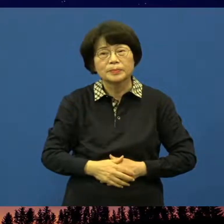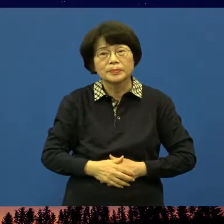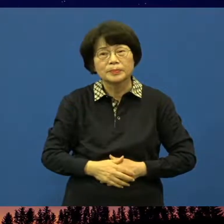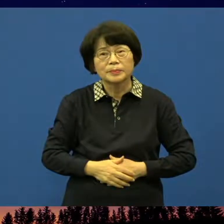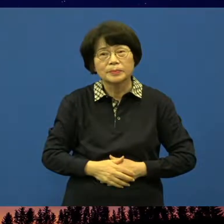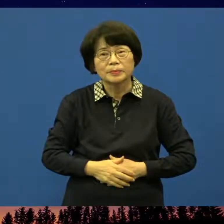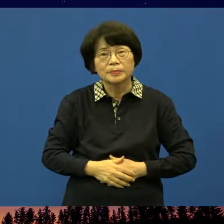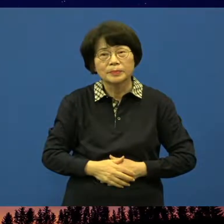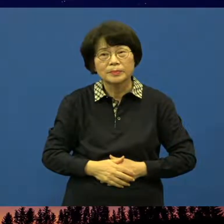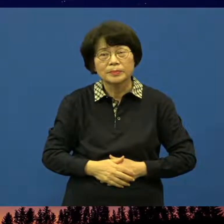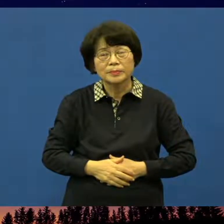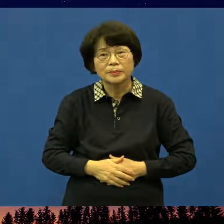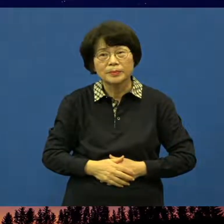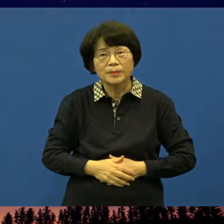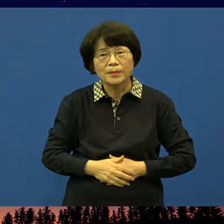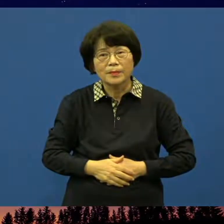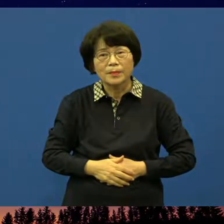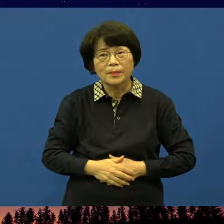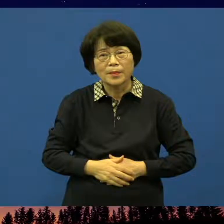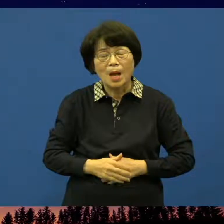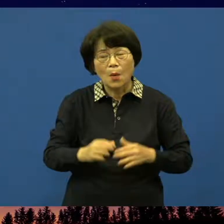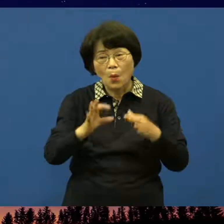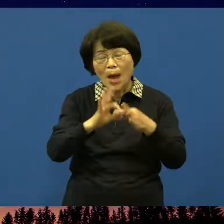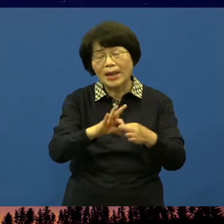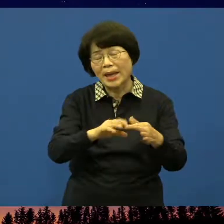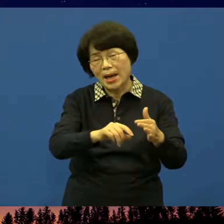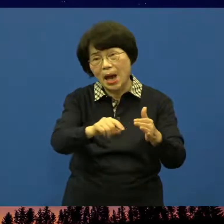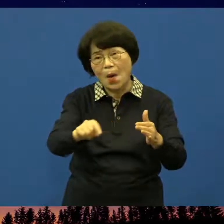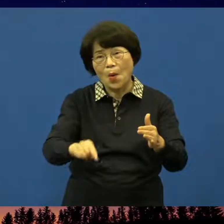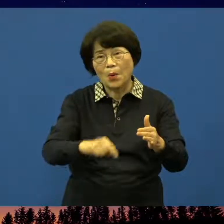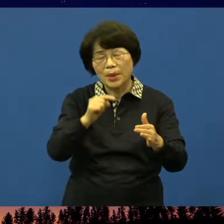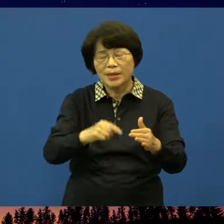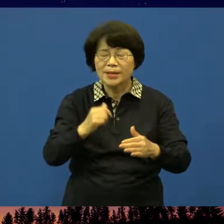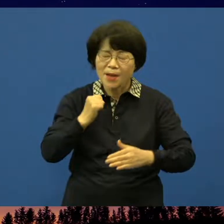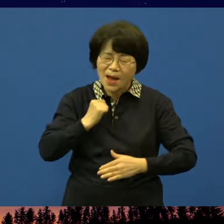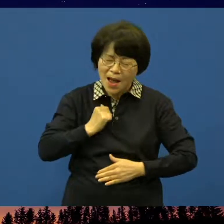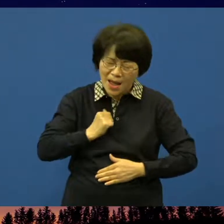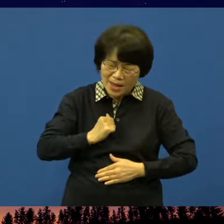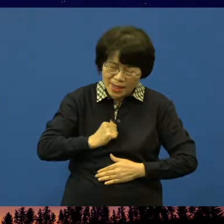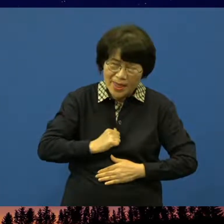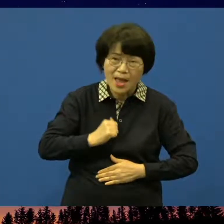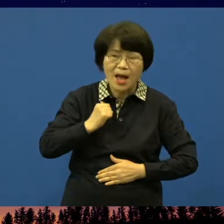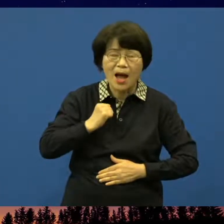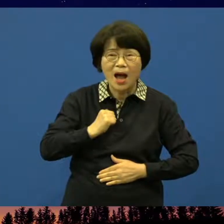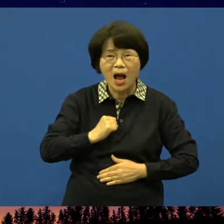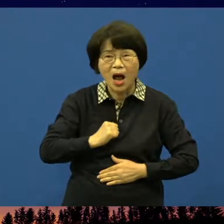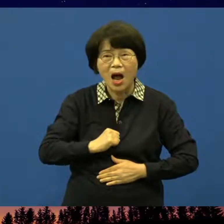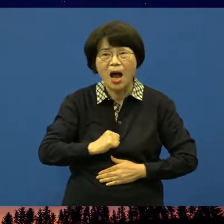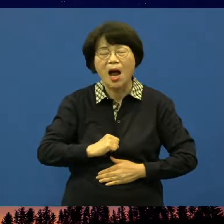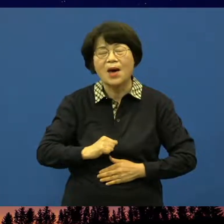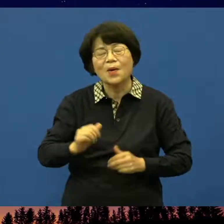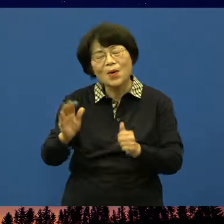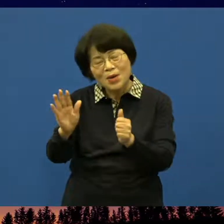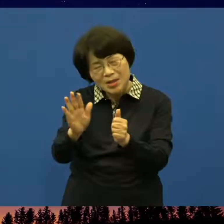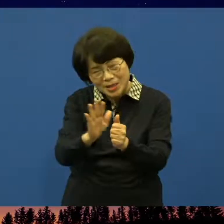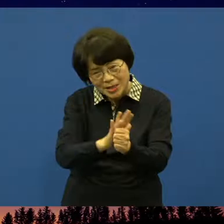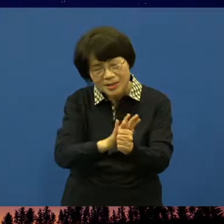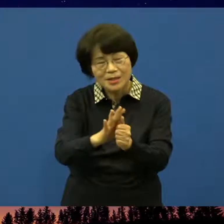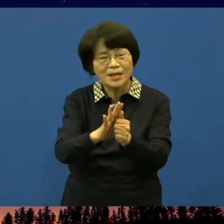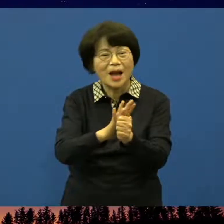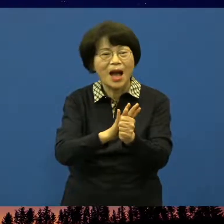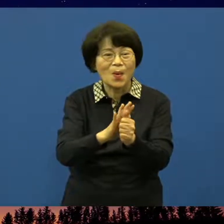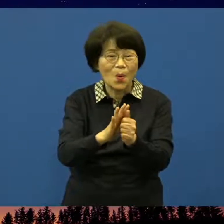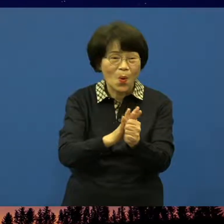철저히 절제된 삶이 나오고 관계 속에서도 그냥 인내하고, 그죠? 친절을 베풀고.